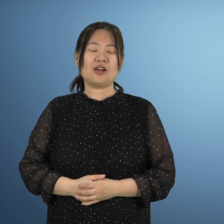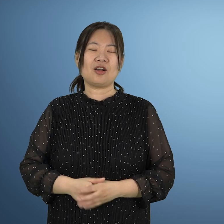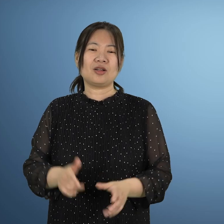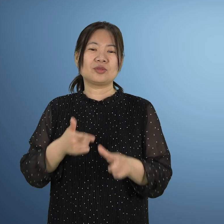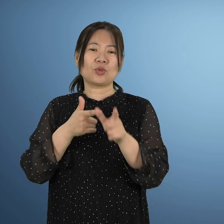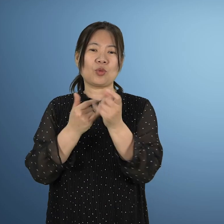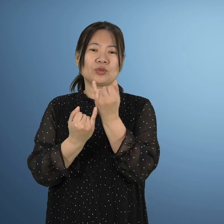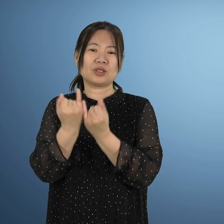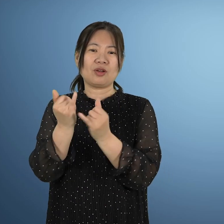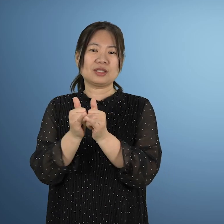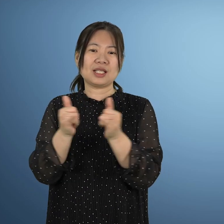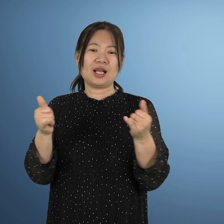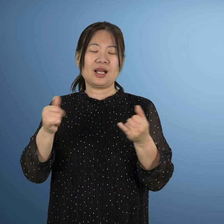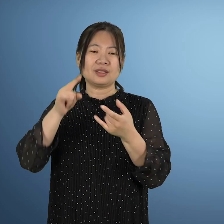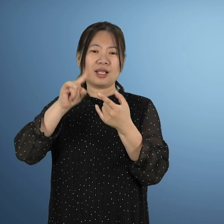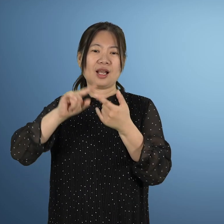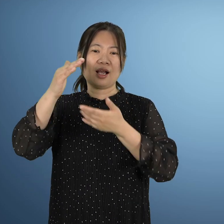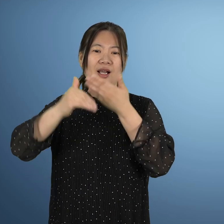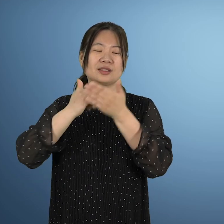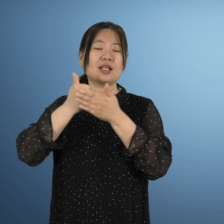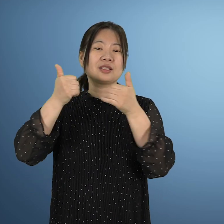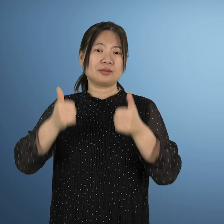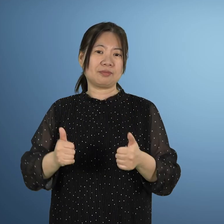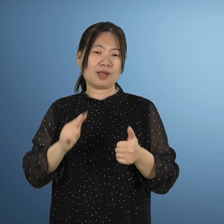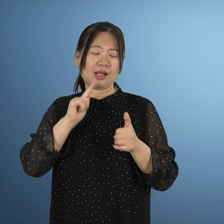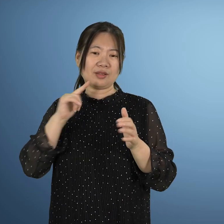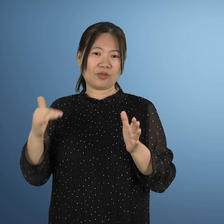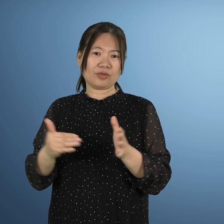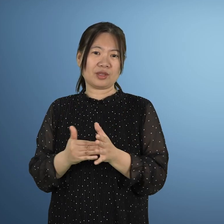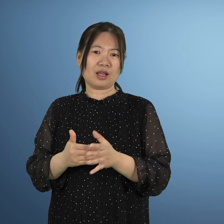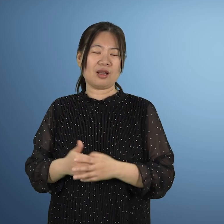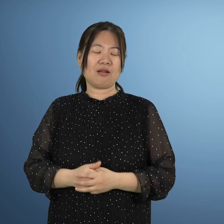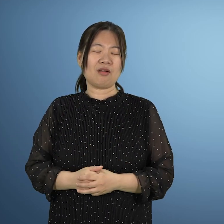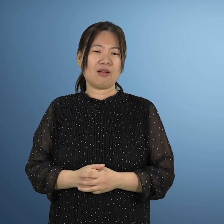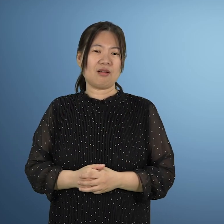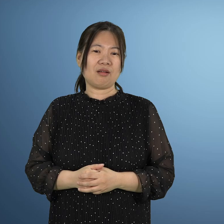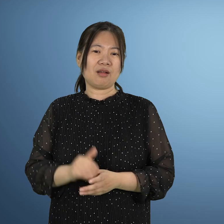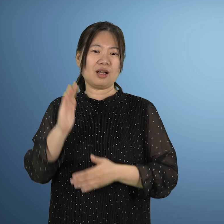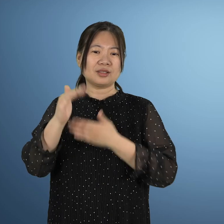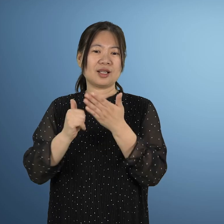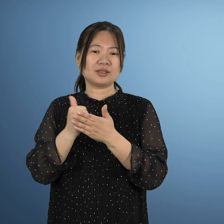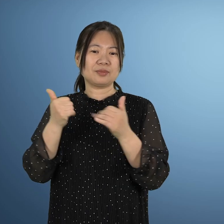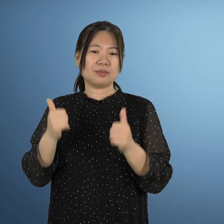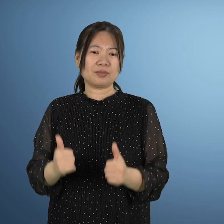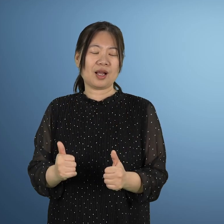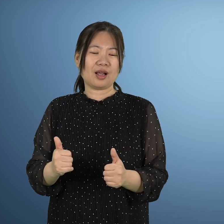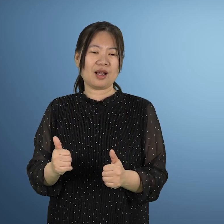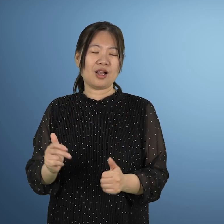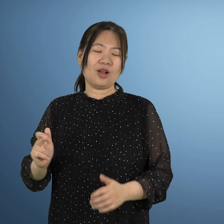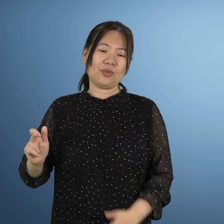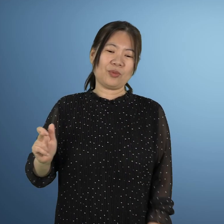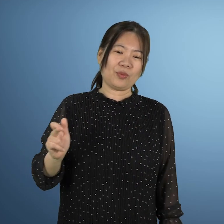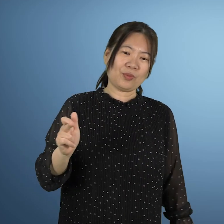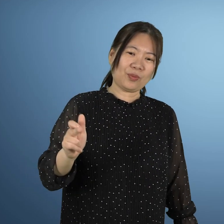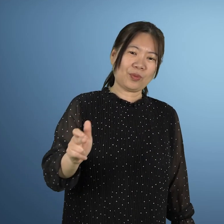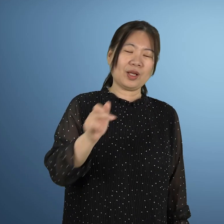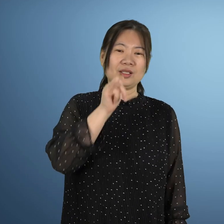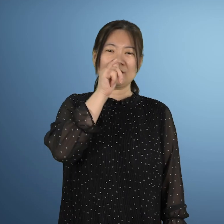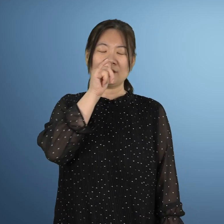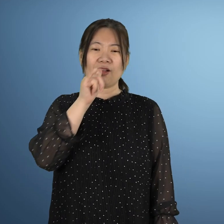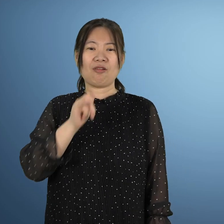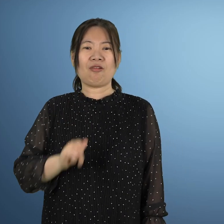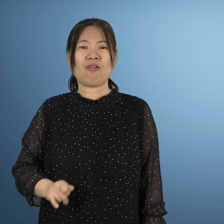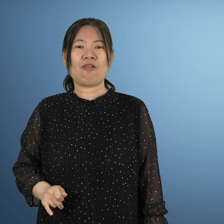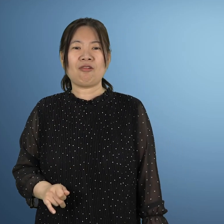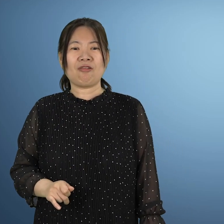동성애자들에 대한 하나님의 심판이었다. 아니 무슨 하나님의 심판이 미사일 요격기입니까?